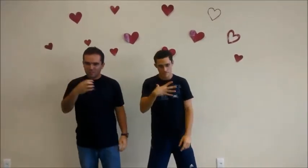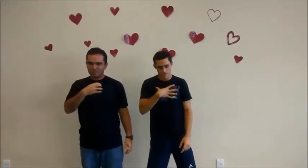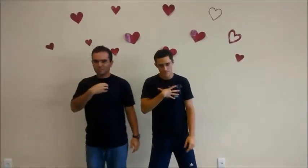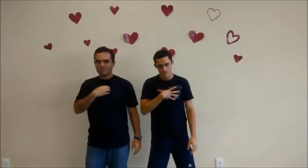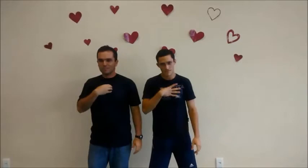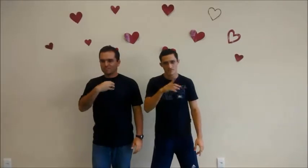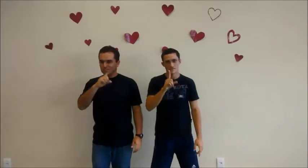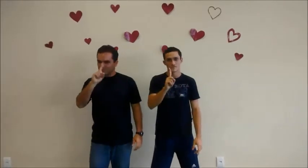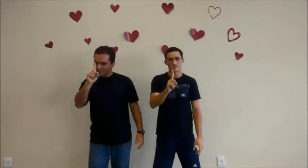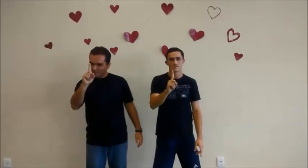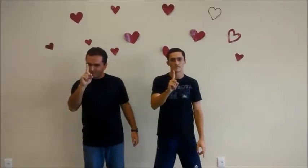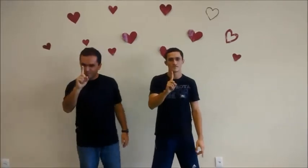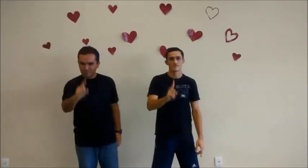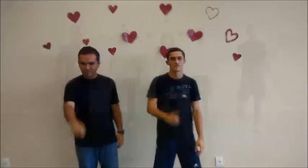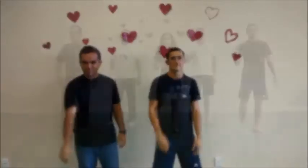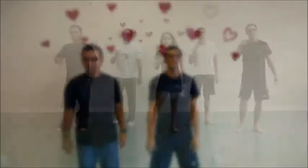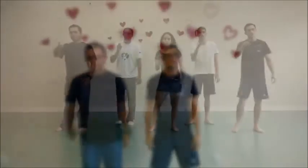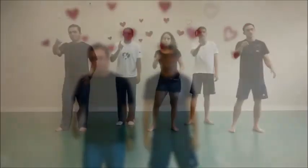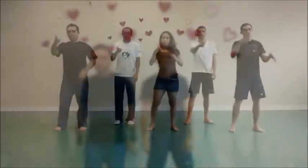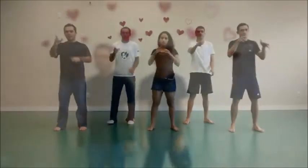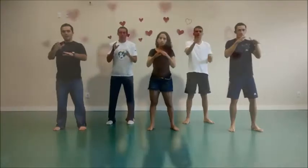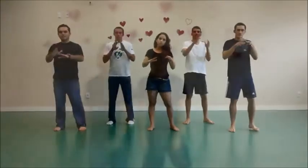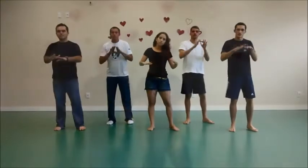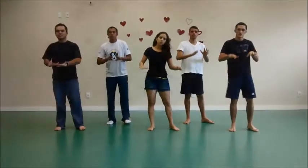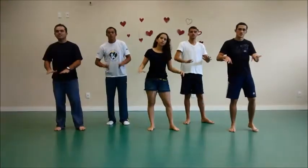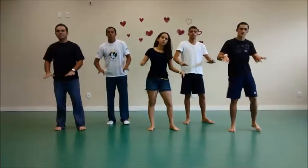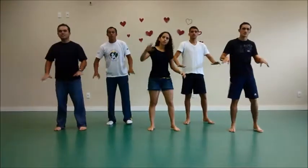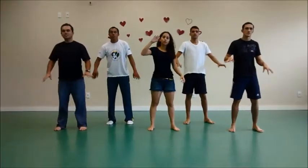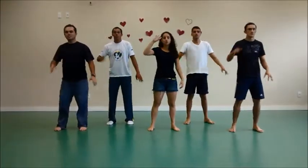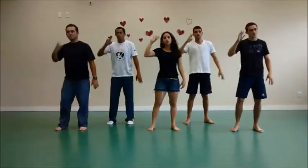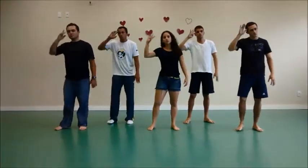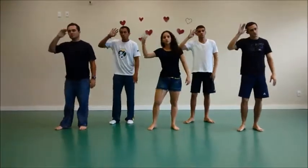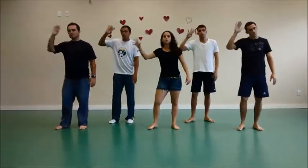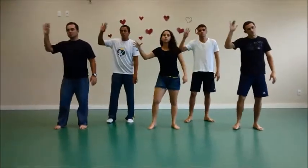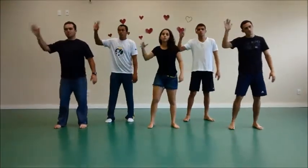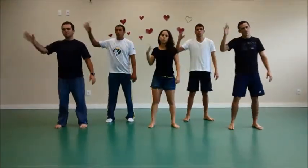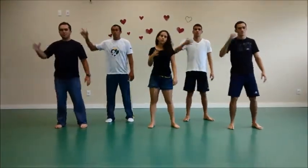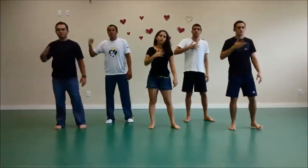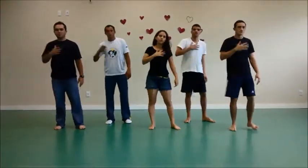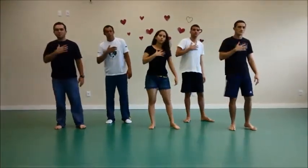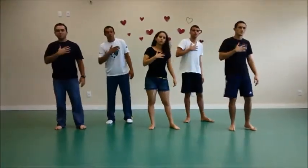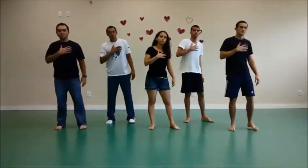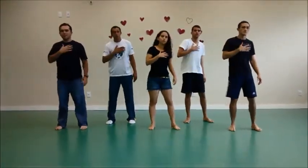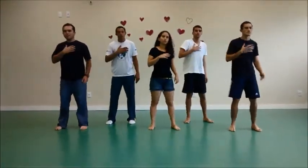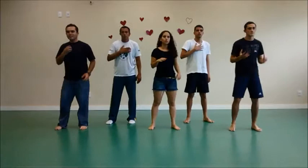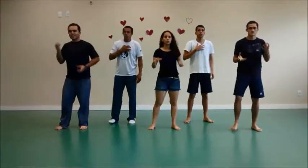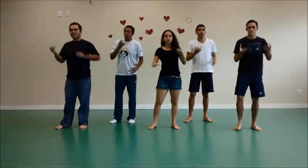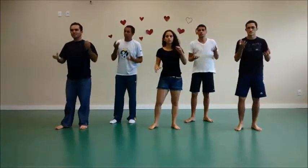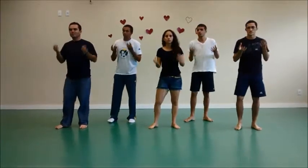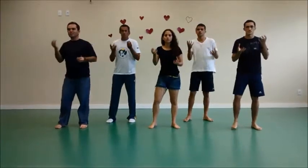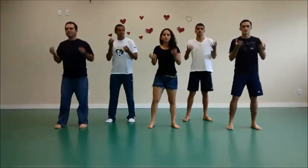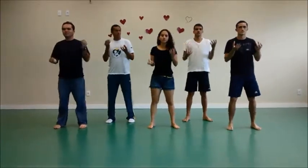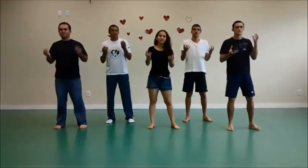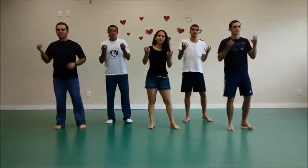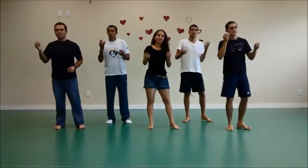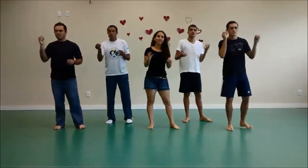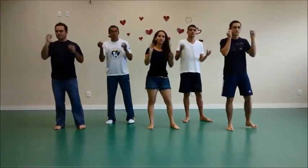me sinto só. Você é assim, um sonho pra mim. Quero te encher